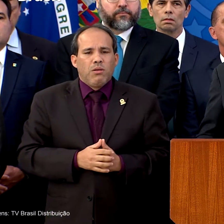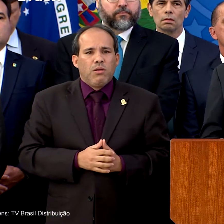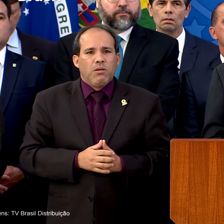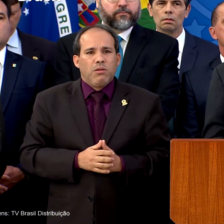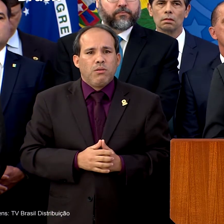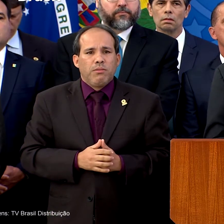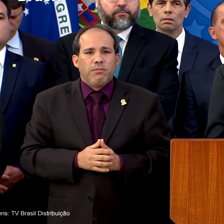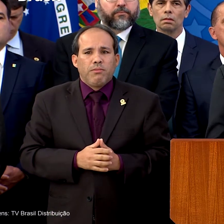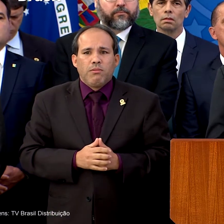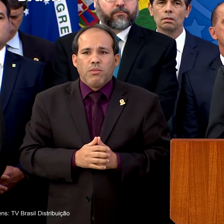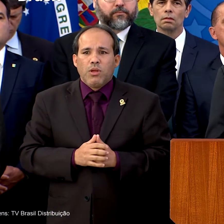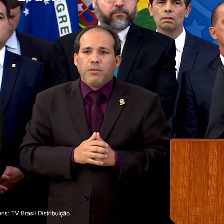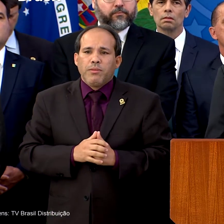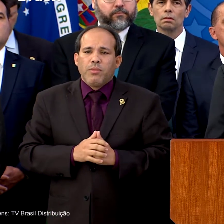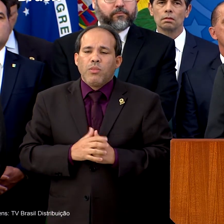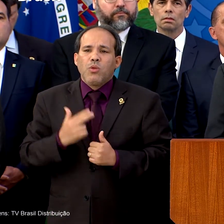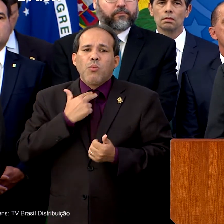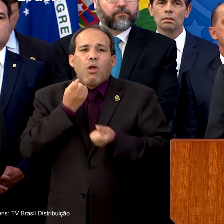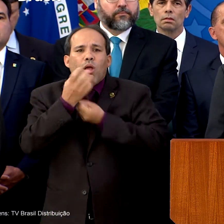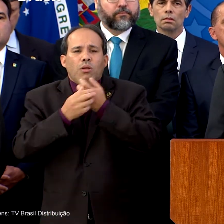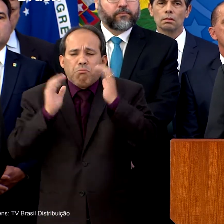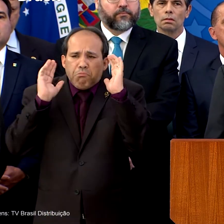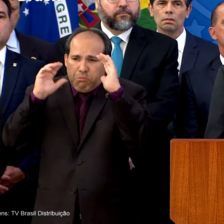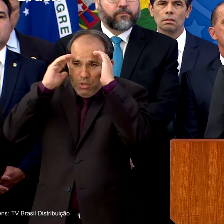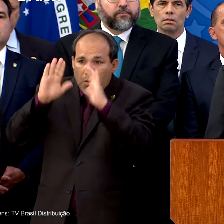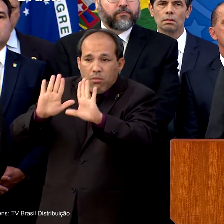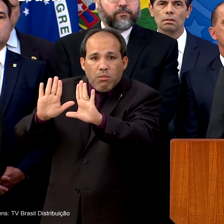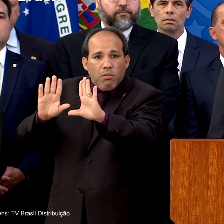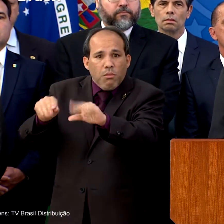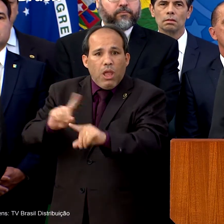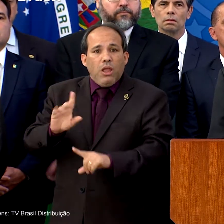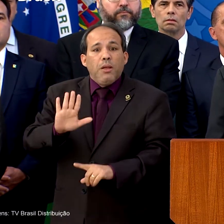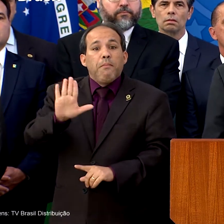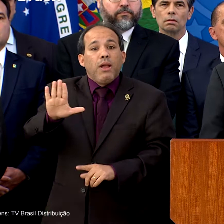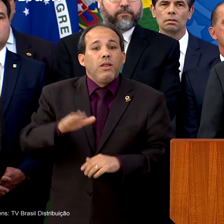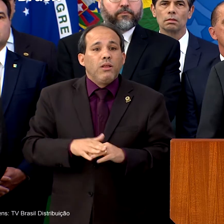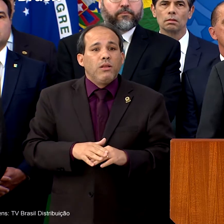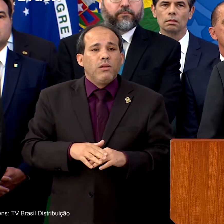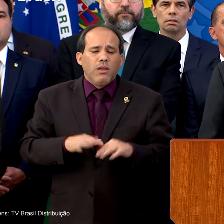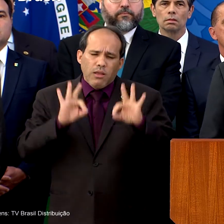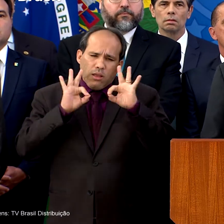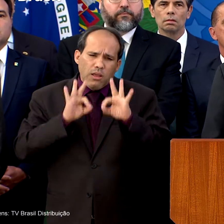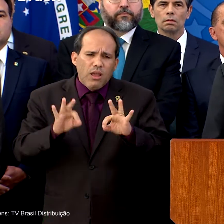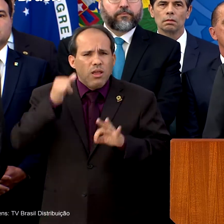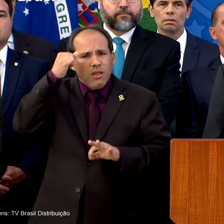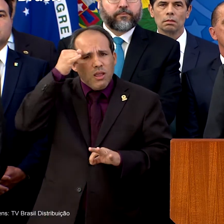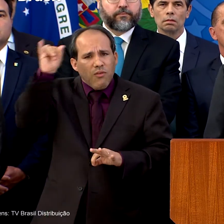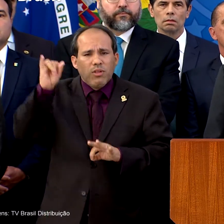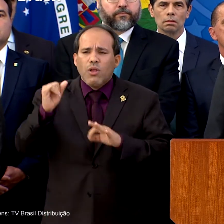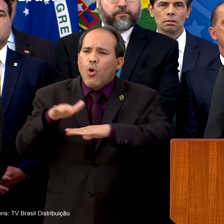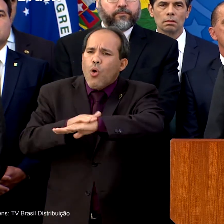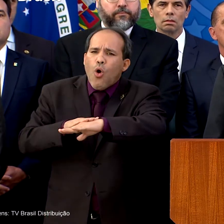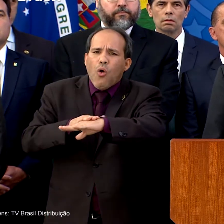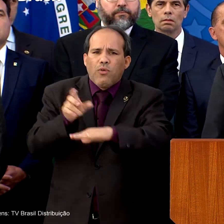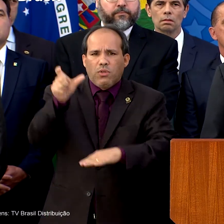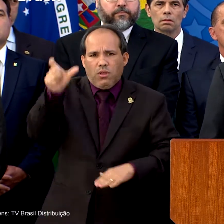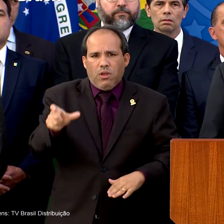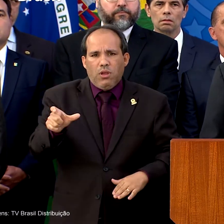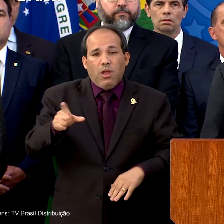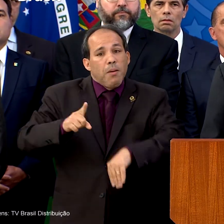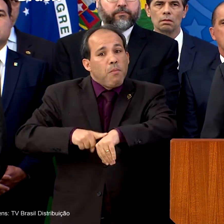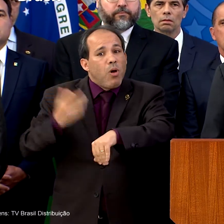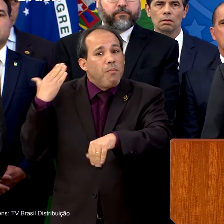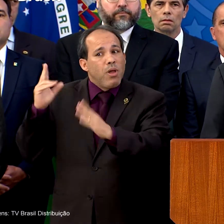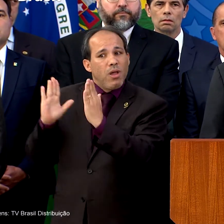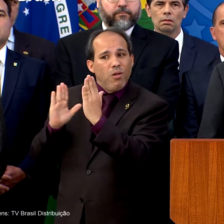o instagram é mas eu exatamente evitei conversar com ele naquele